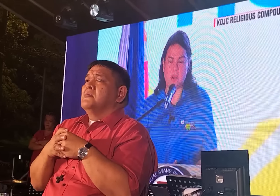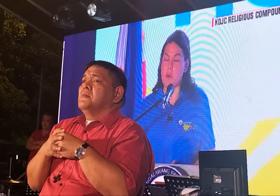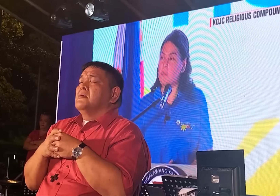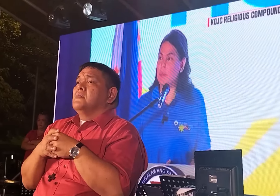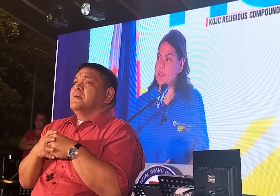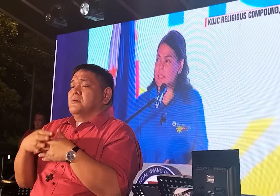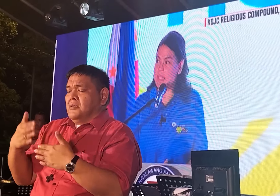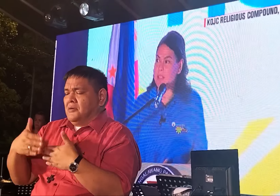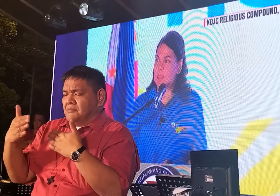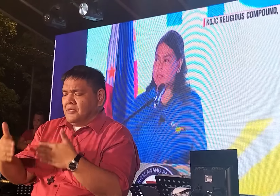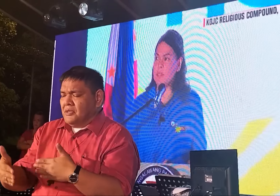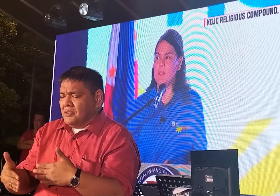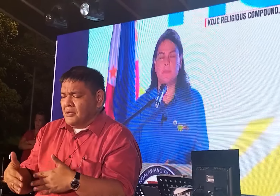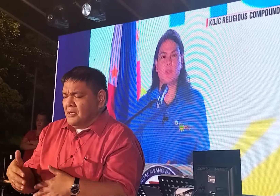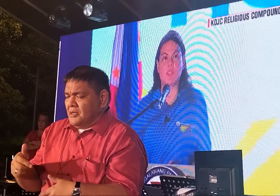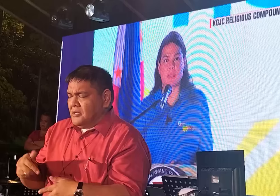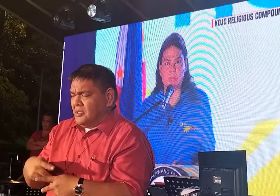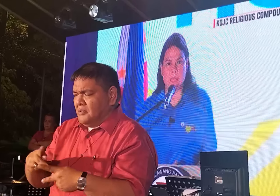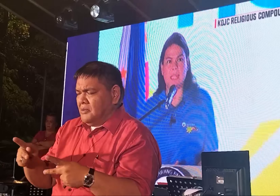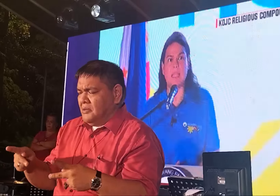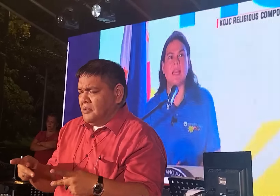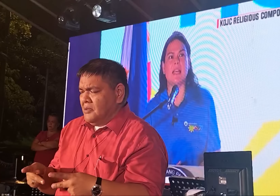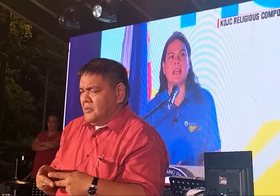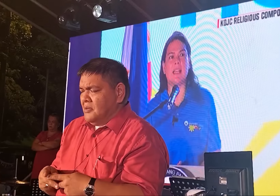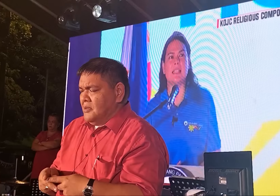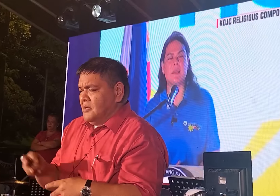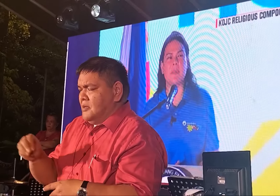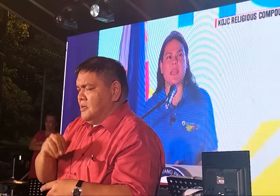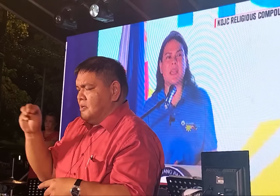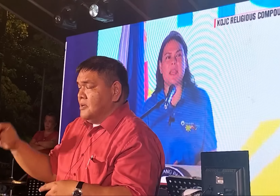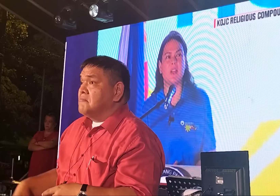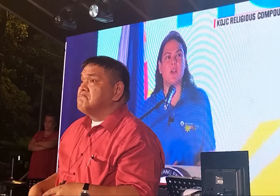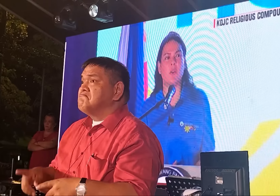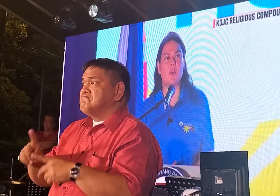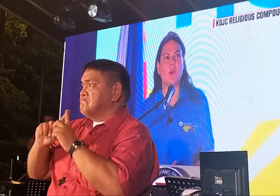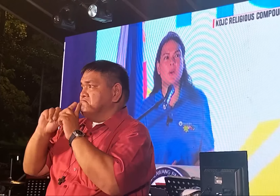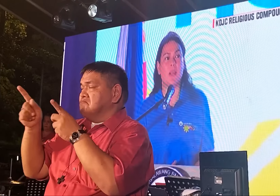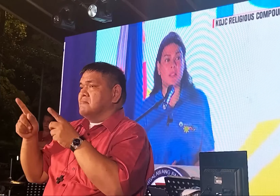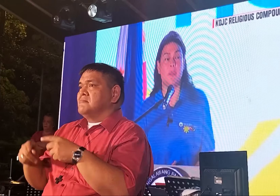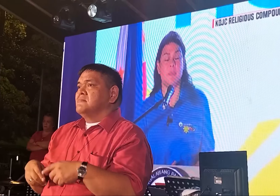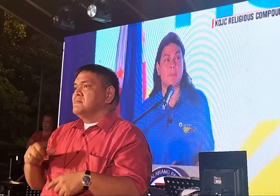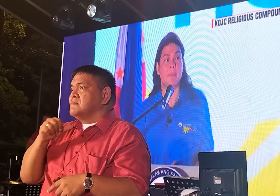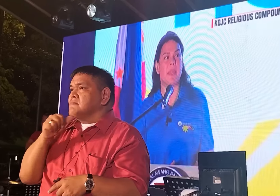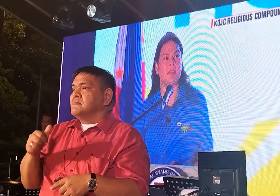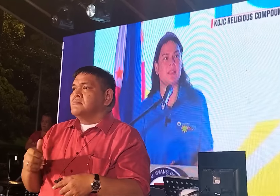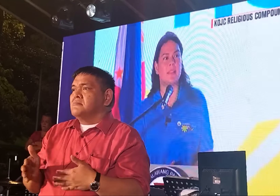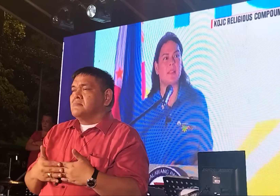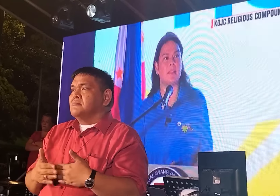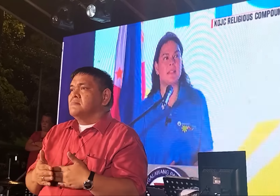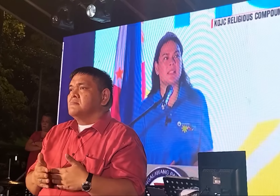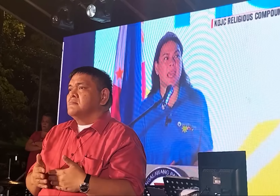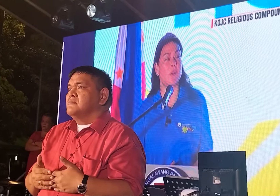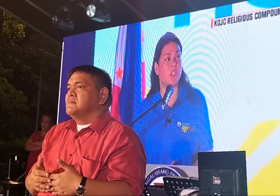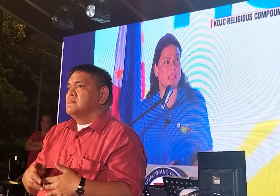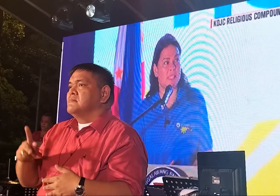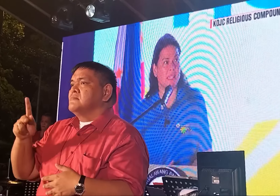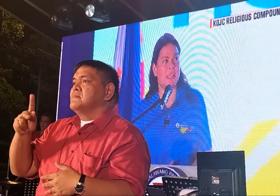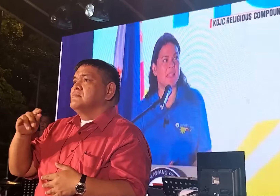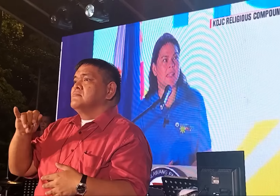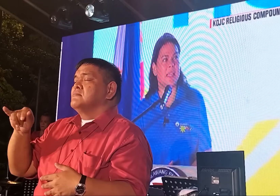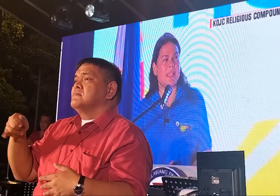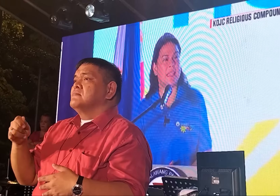Bago ako pumunta dito, doon sa Manila, sinabihan ako, huwag kang lumapit sa